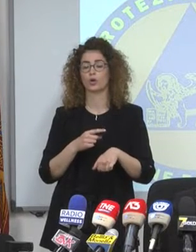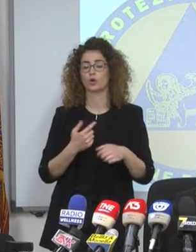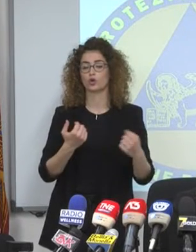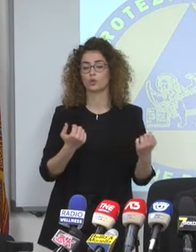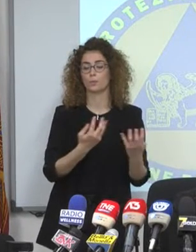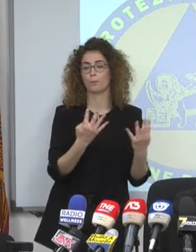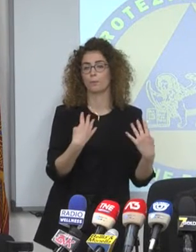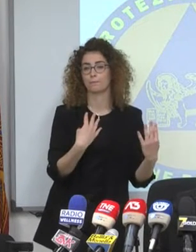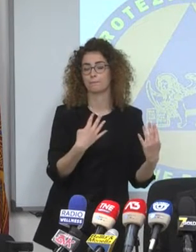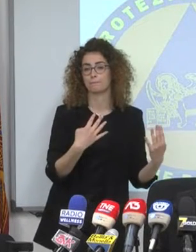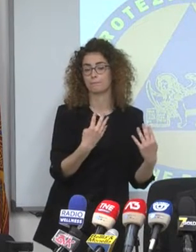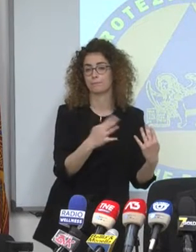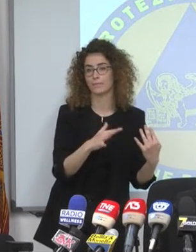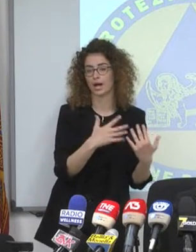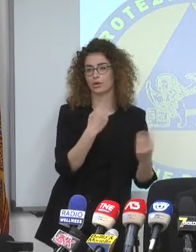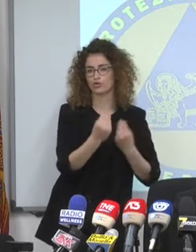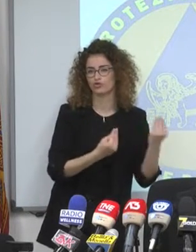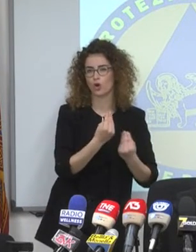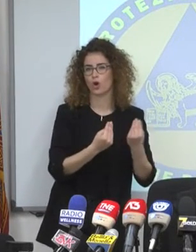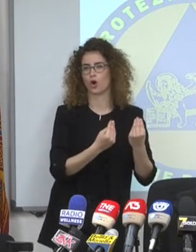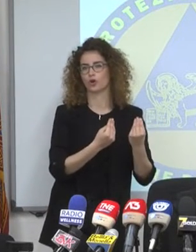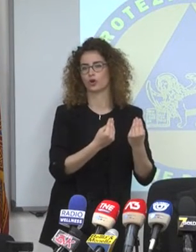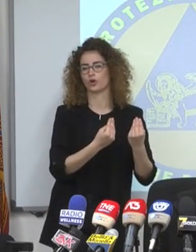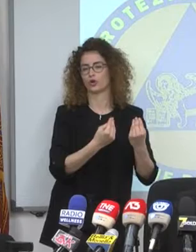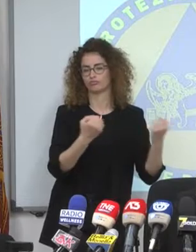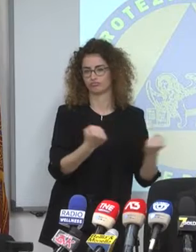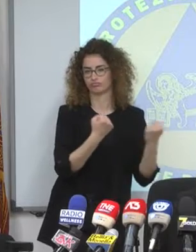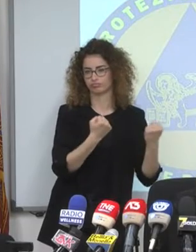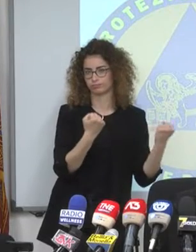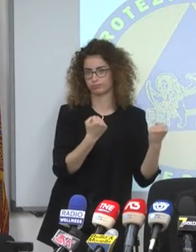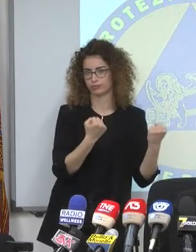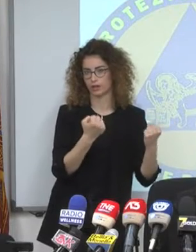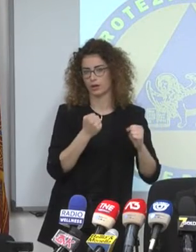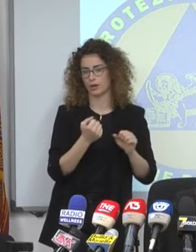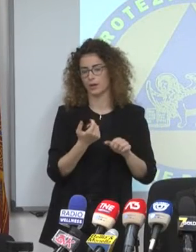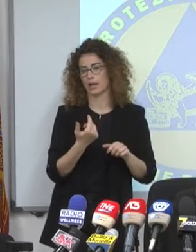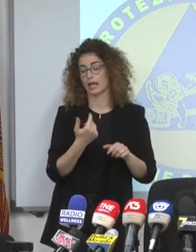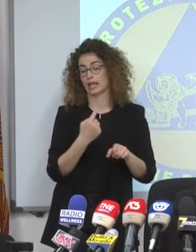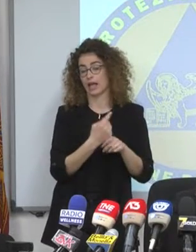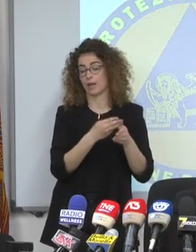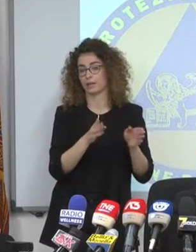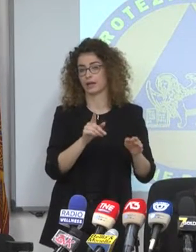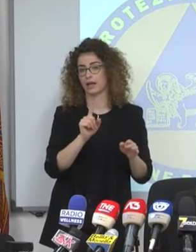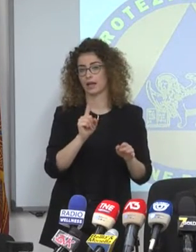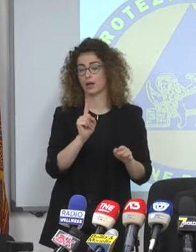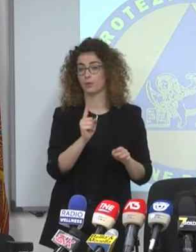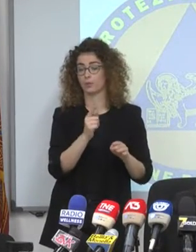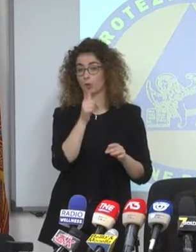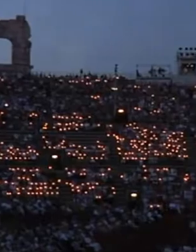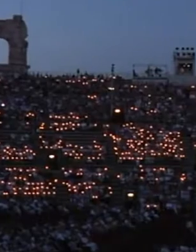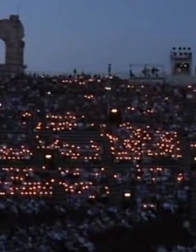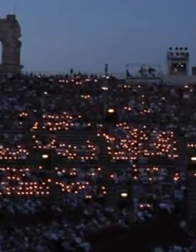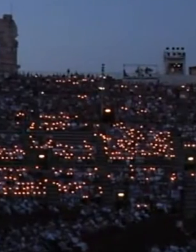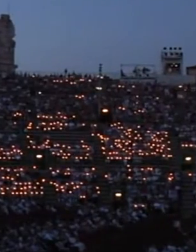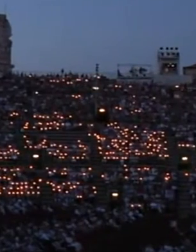parchi tematici, parchi giochi, insomma, che è prevista per il 1° luglio, di anticiparla per il prima